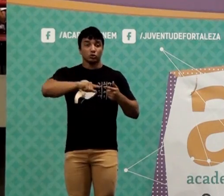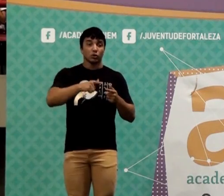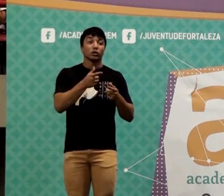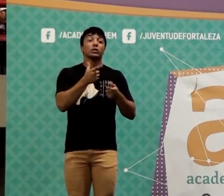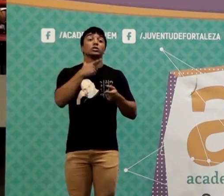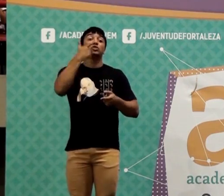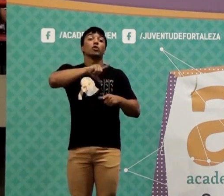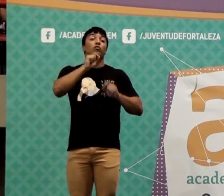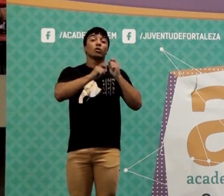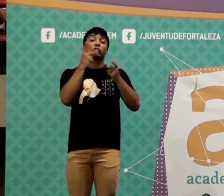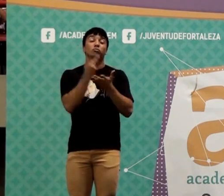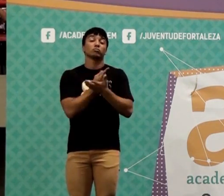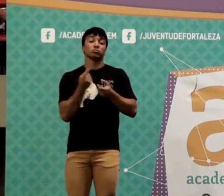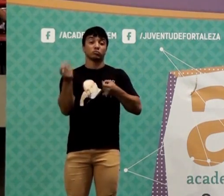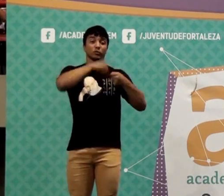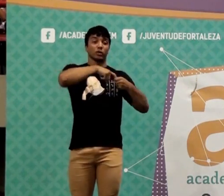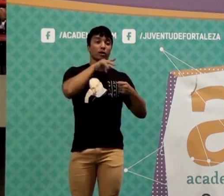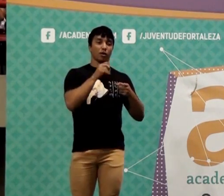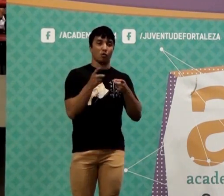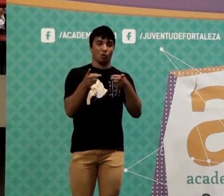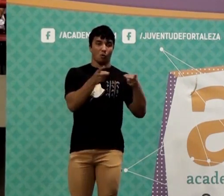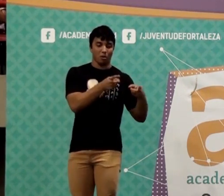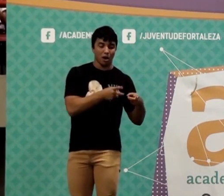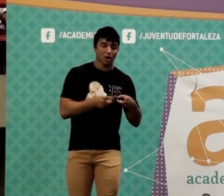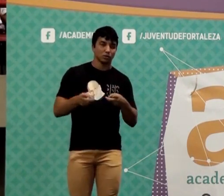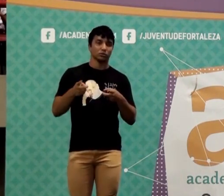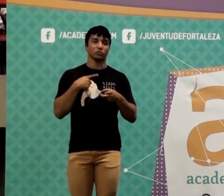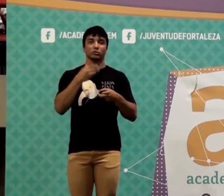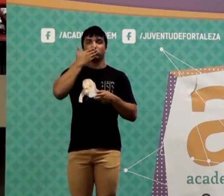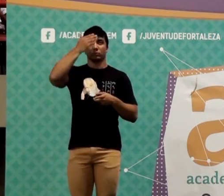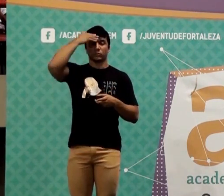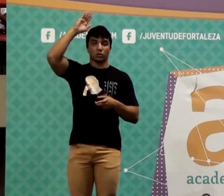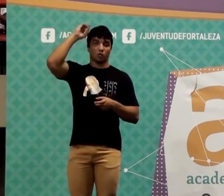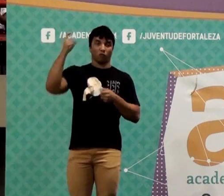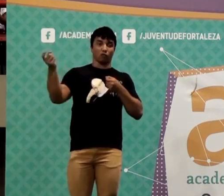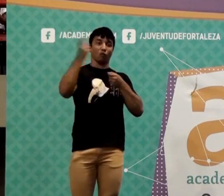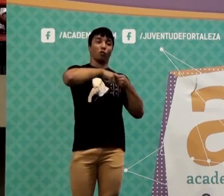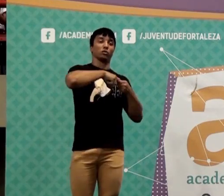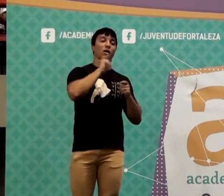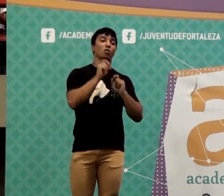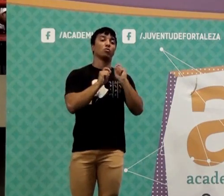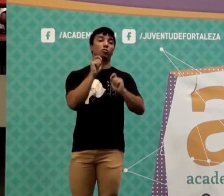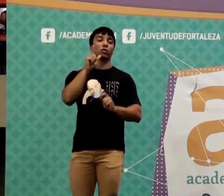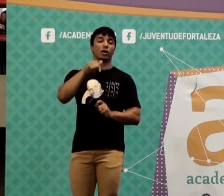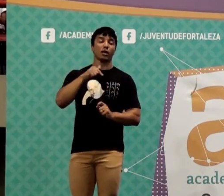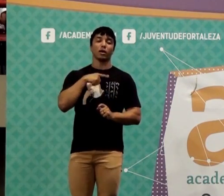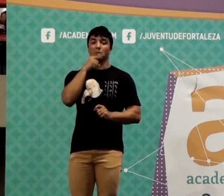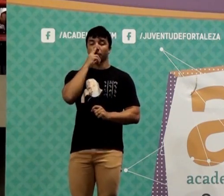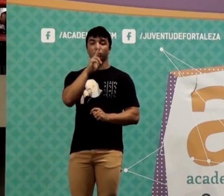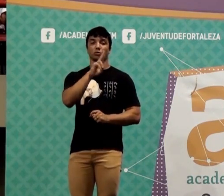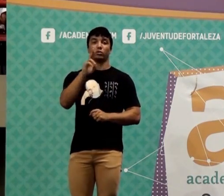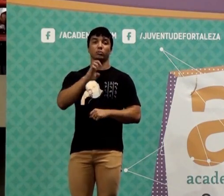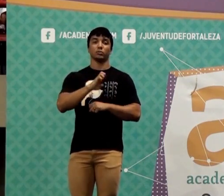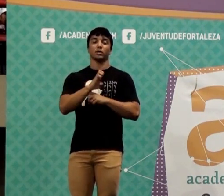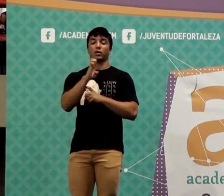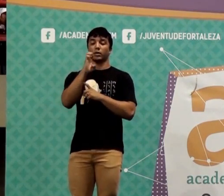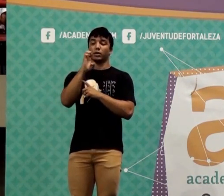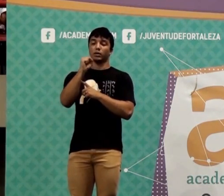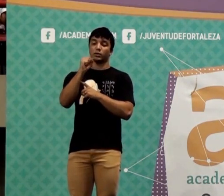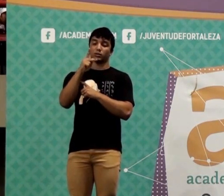cruzadas? Só a primeira. Depois tanto perderam como foram derrotados. Perderam